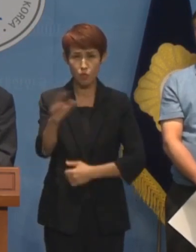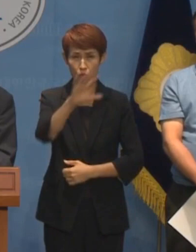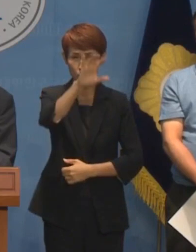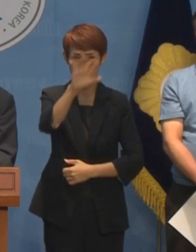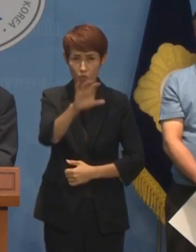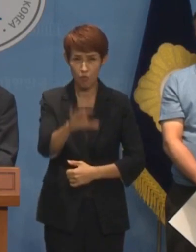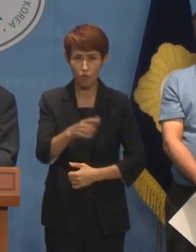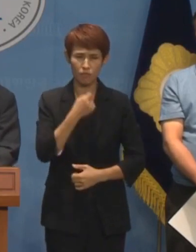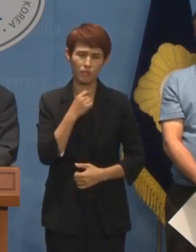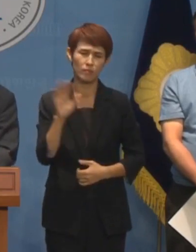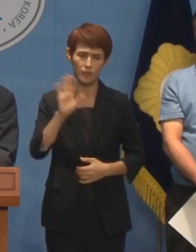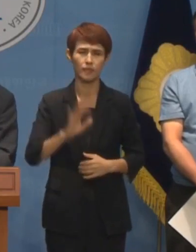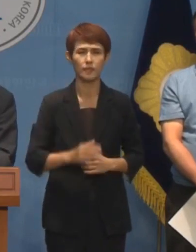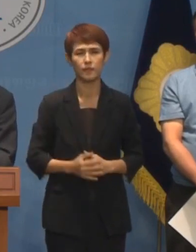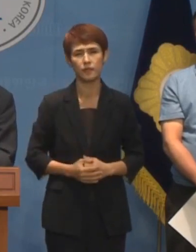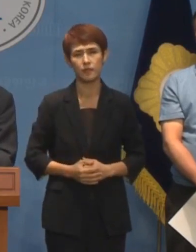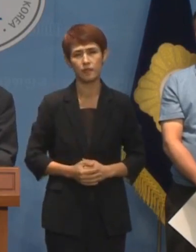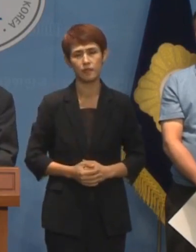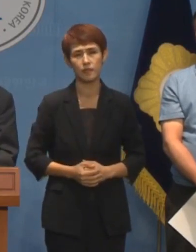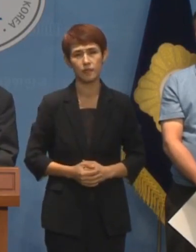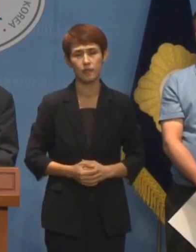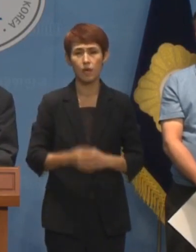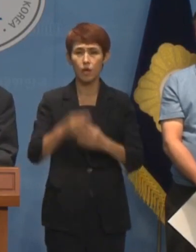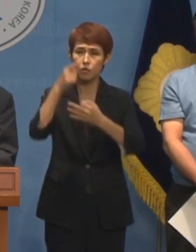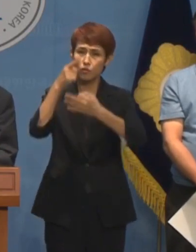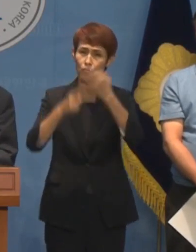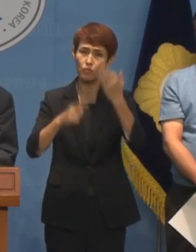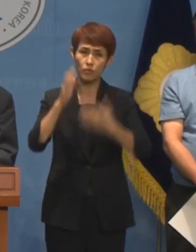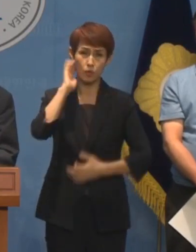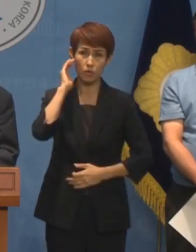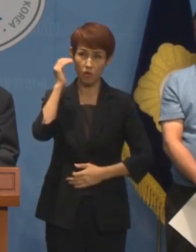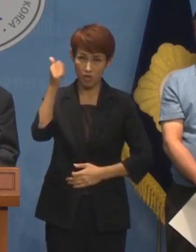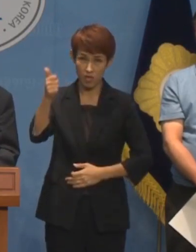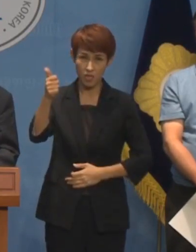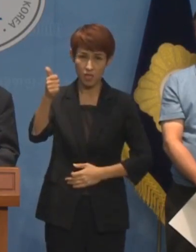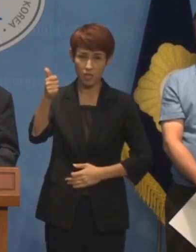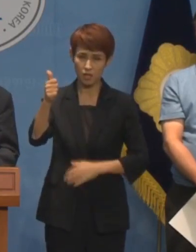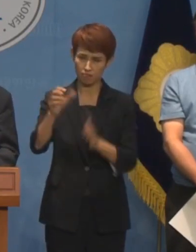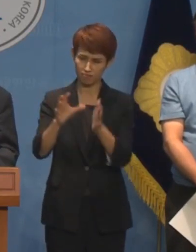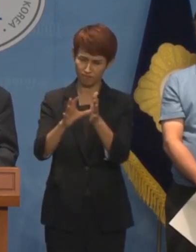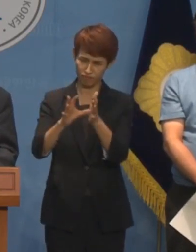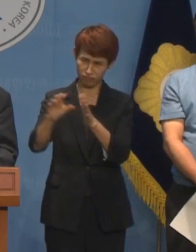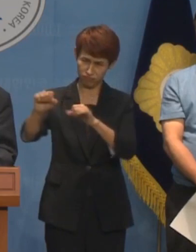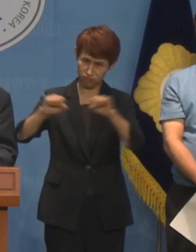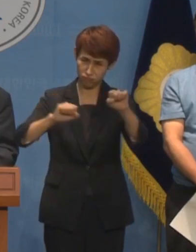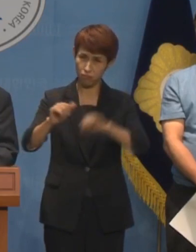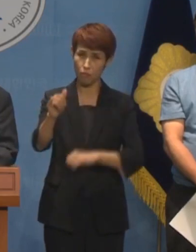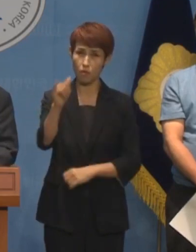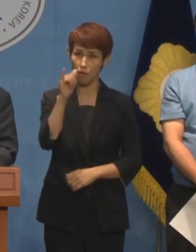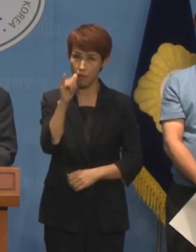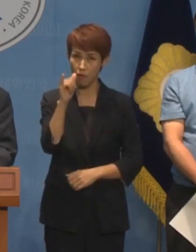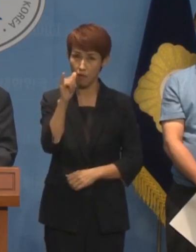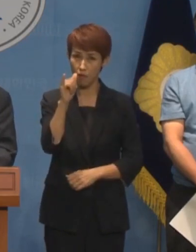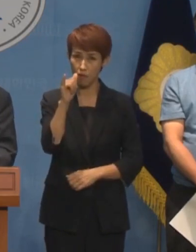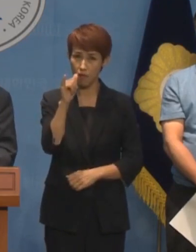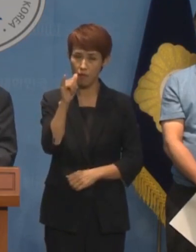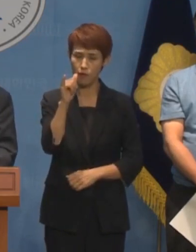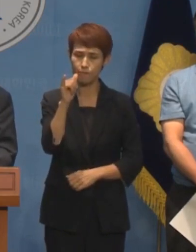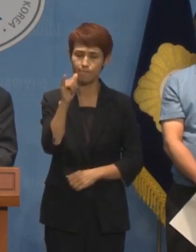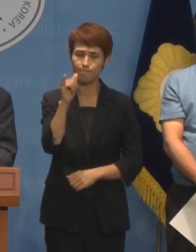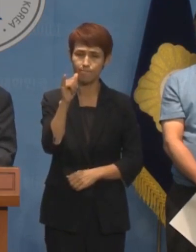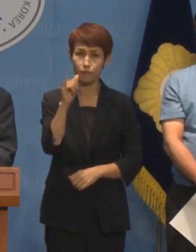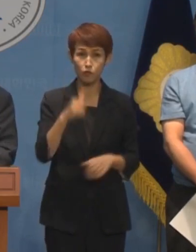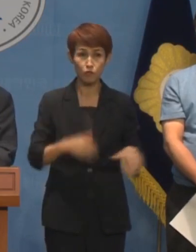않습니다. 그러나 윤석열 대통령이 이런 모습을 계속 견지한다면 우리는